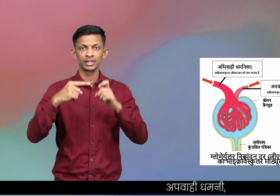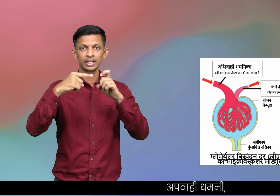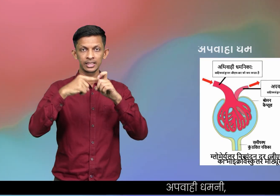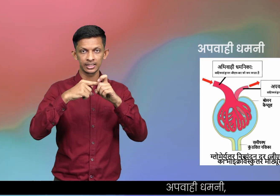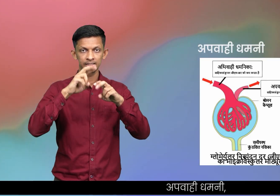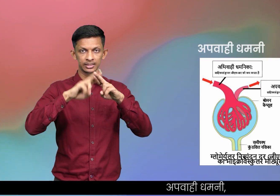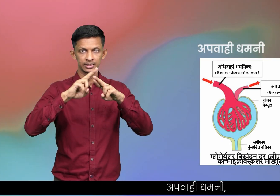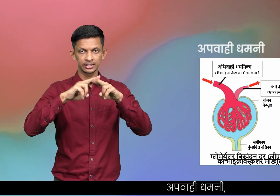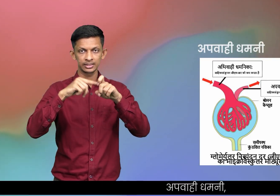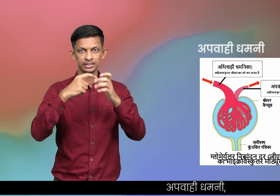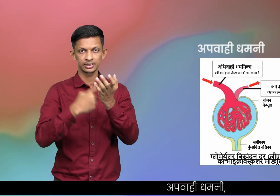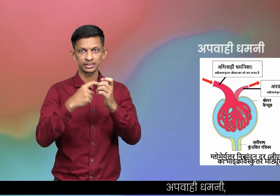अपवाही धमनी,